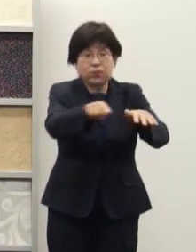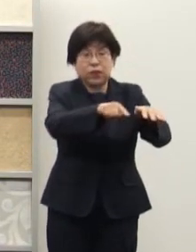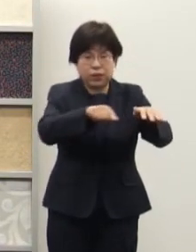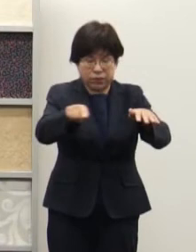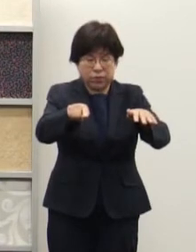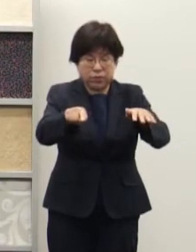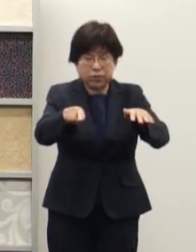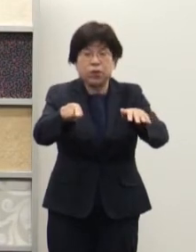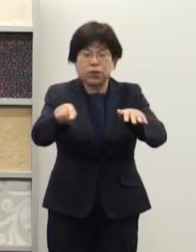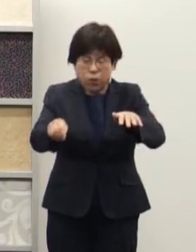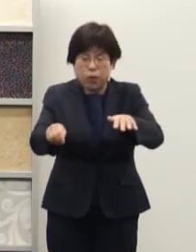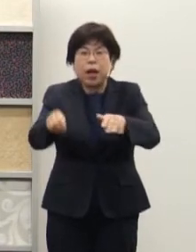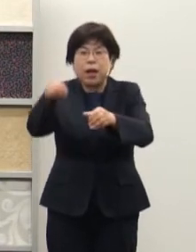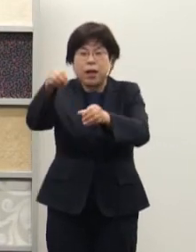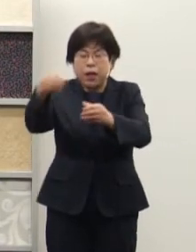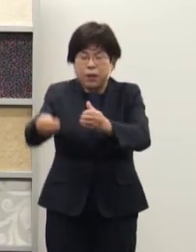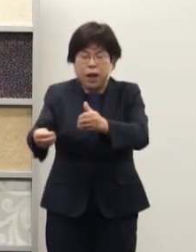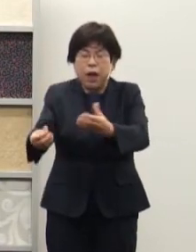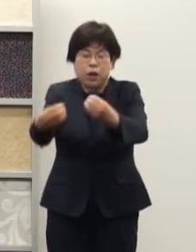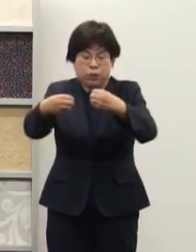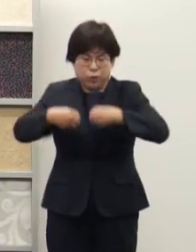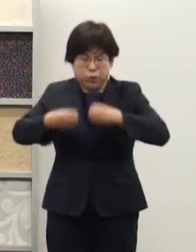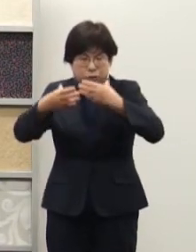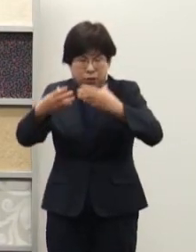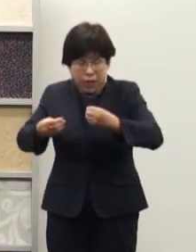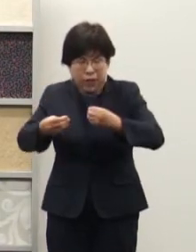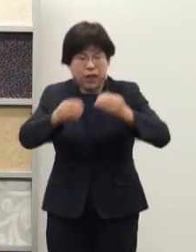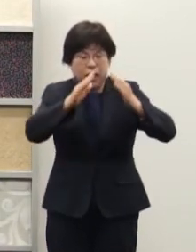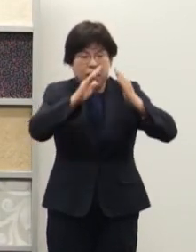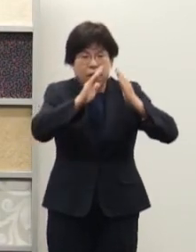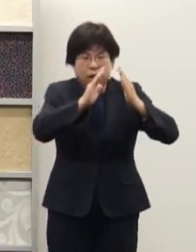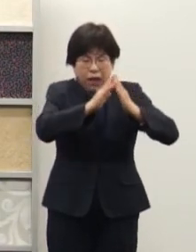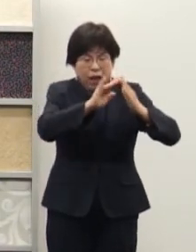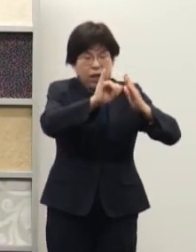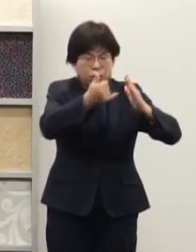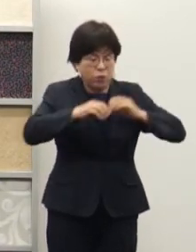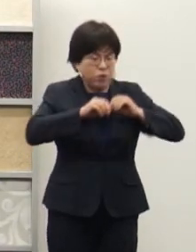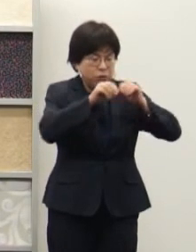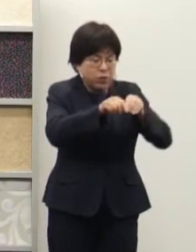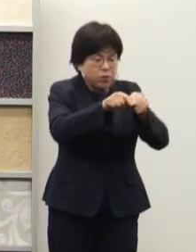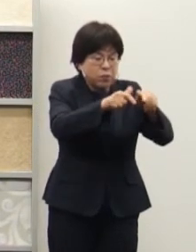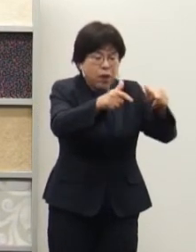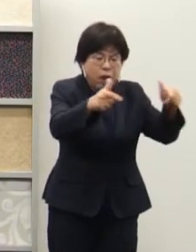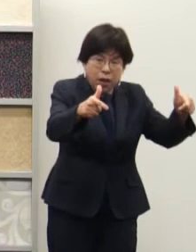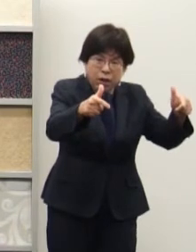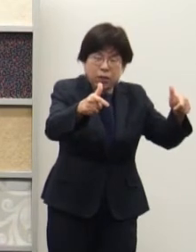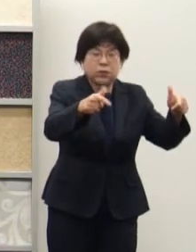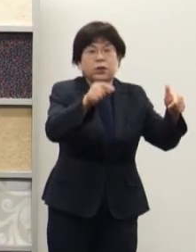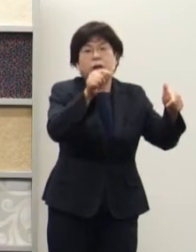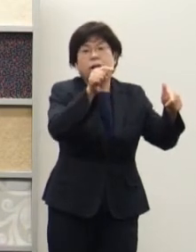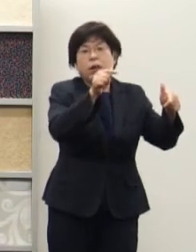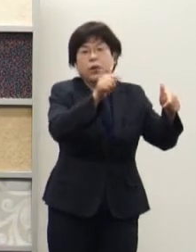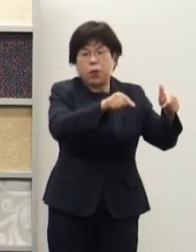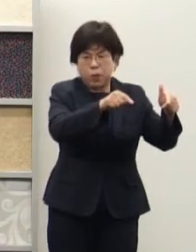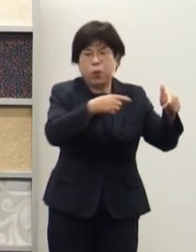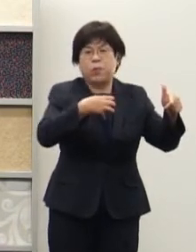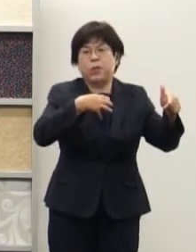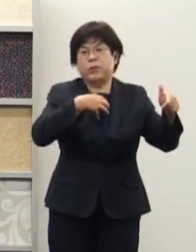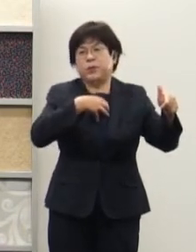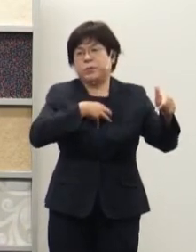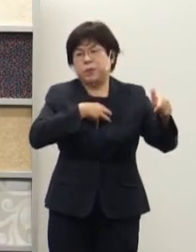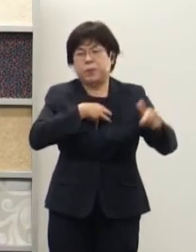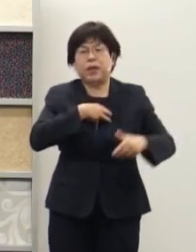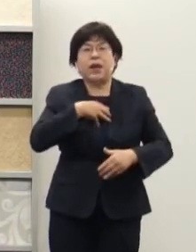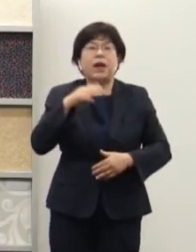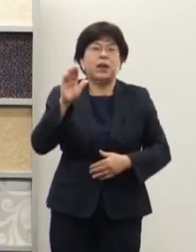庭内に入り込んで働き盛りの親御さんに移ることで感染拡大しているものとも懸念をしているところでござい